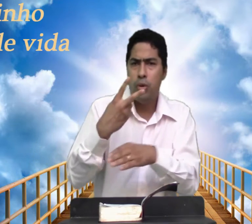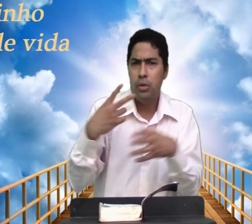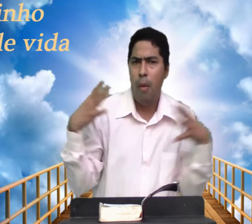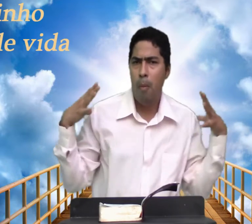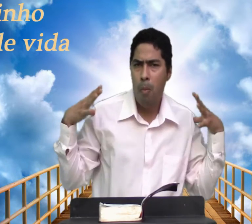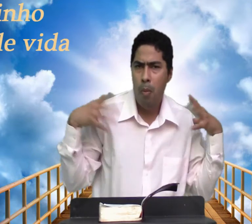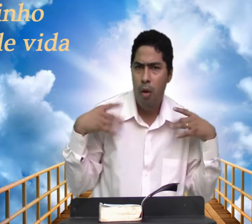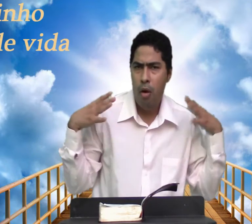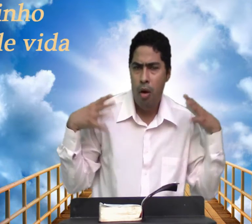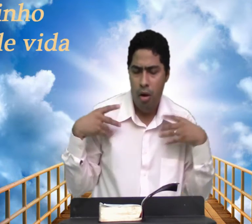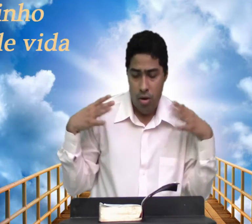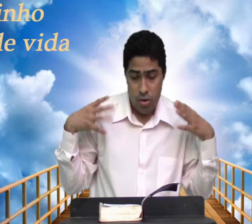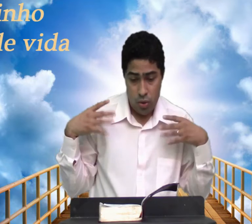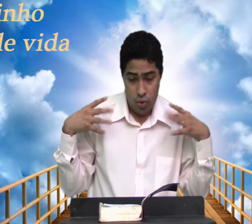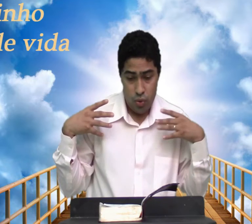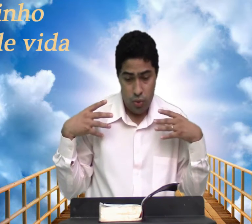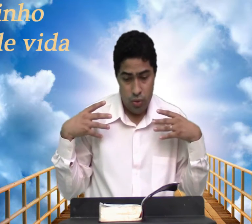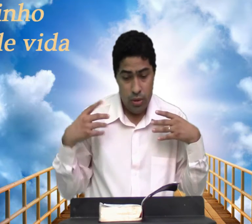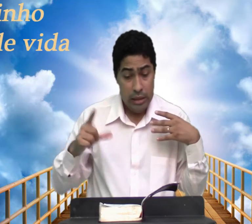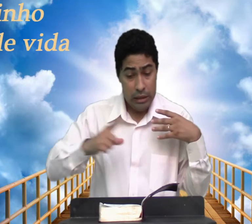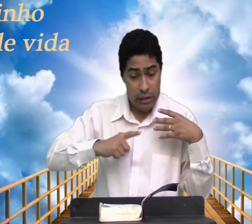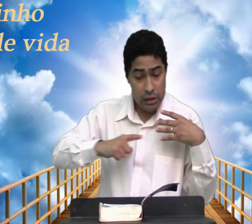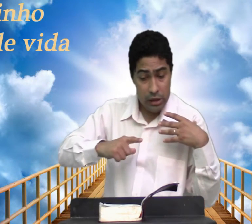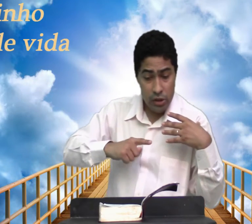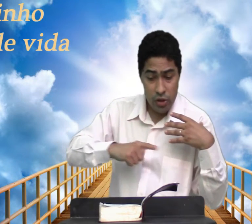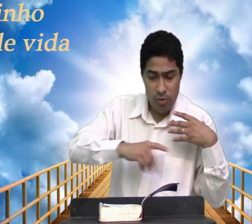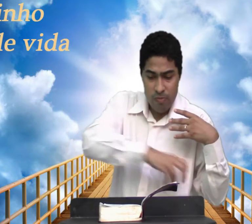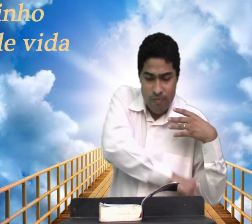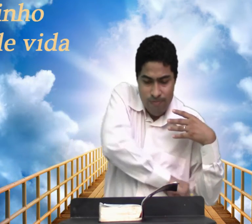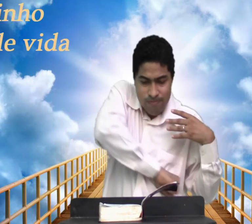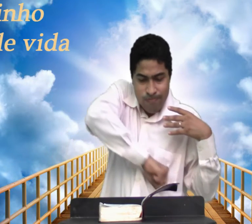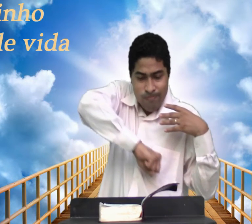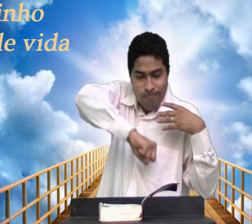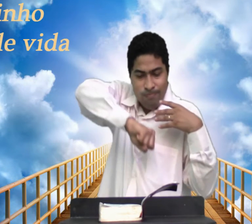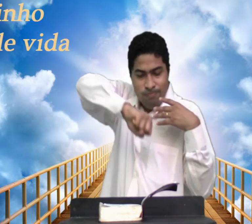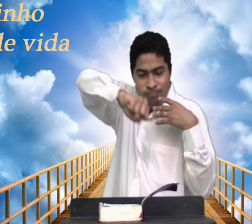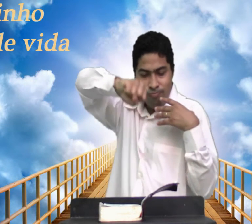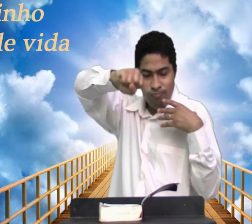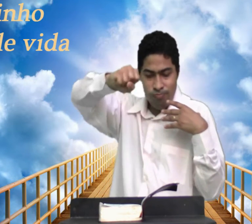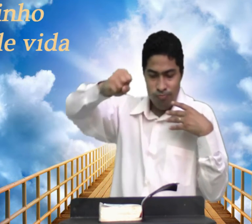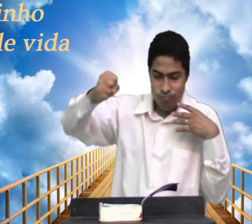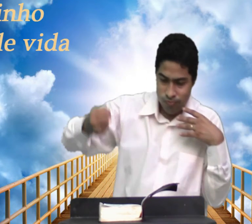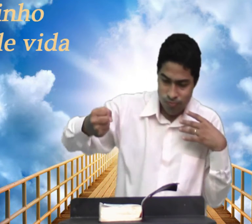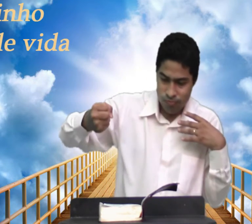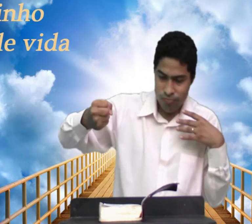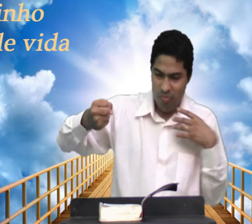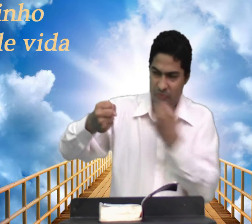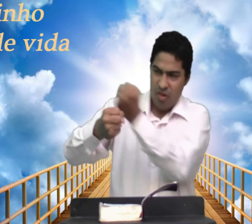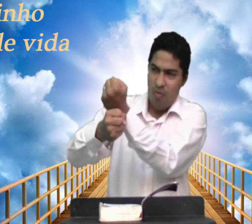Éden 2 anjos, 2 querubins, com uma espada